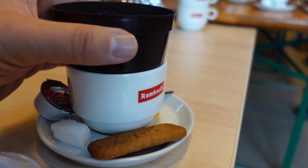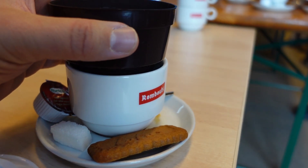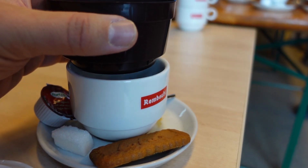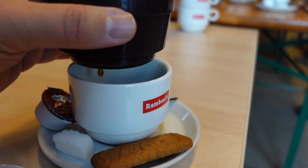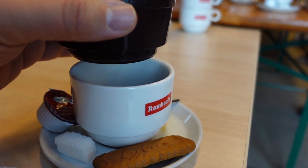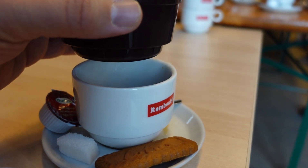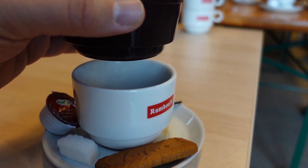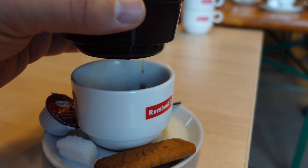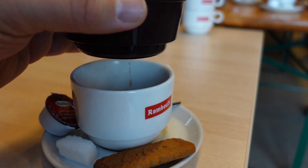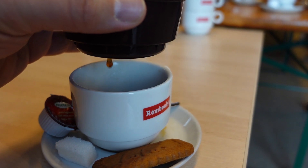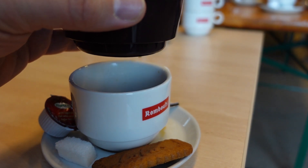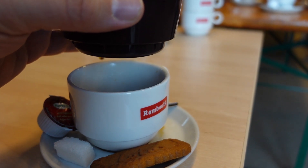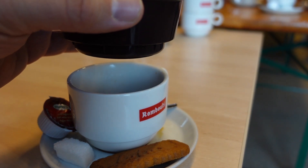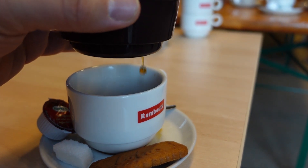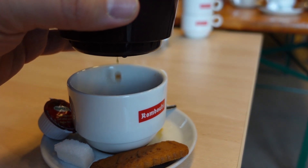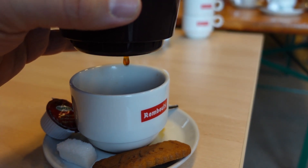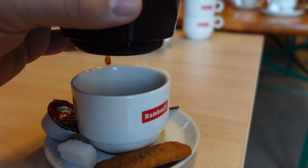hier wat